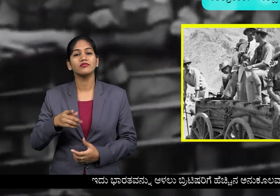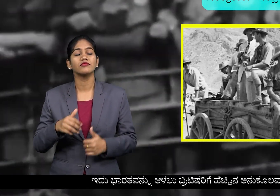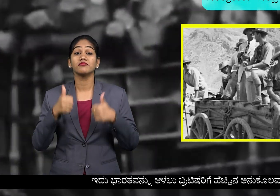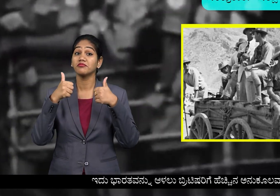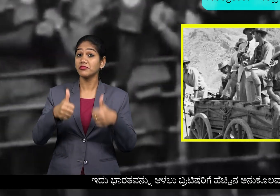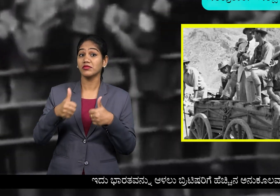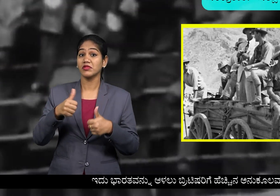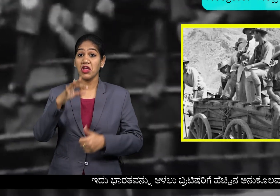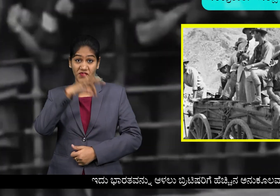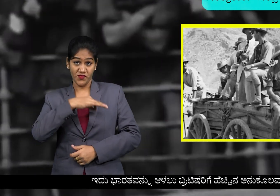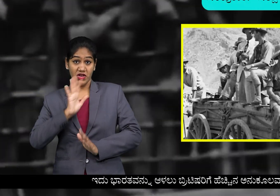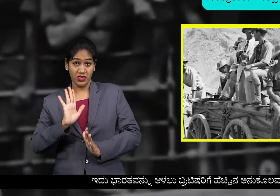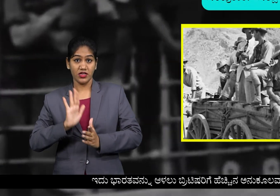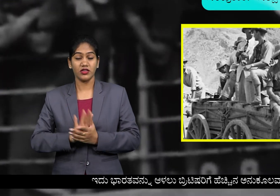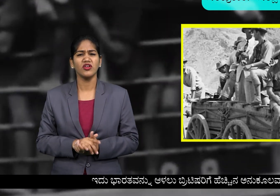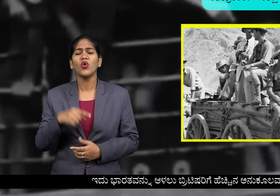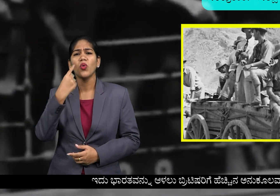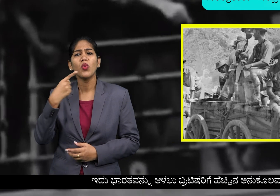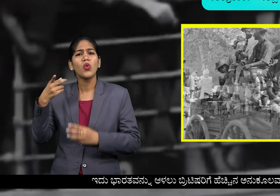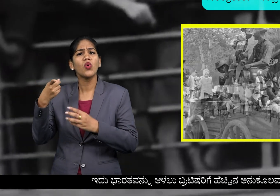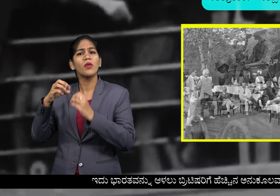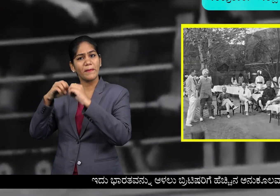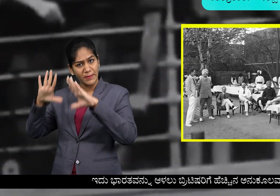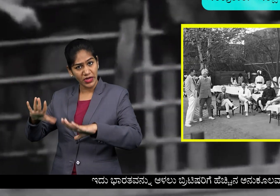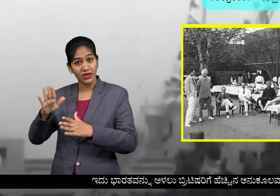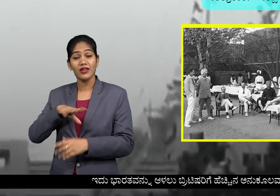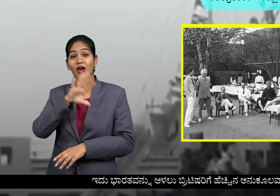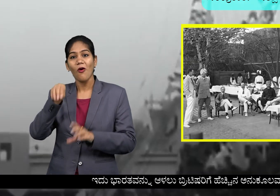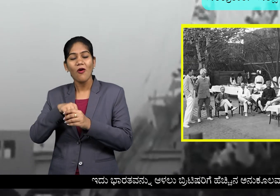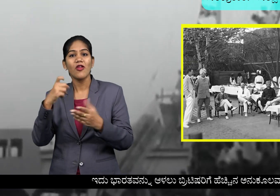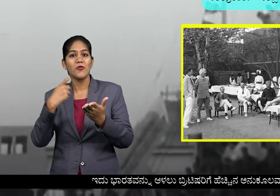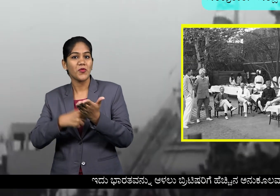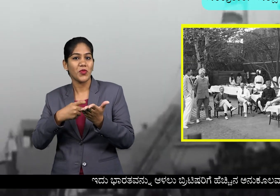ಇದು ಬ್ರಿಟಿಷರಿಗೆ ಭಾರತವನ್ನು ಆಳಲು ಹೆಚ್ಚಿನ ಅನುಕೂಲವಾಗಿತ್ತು.